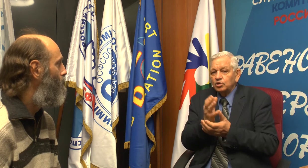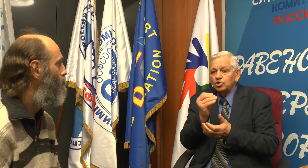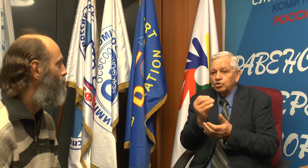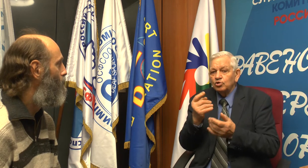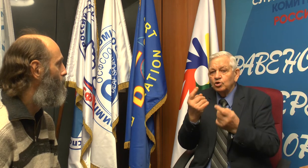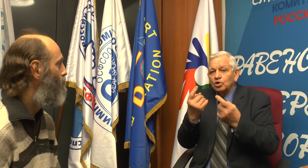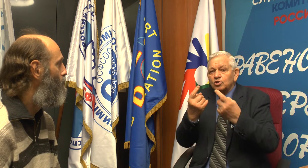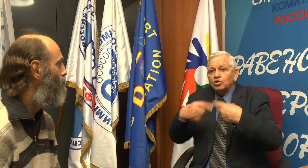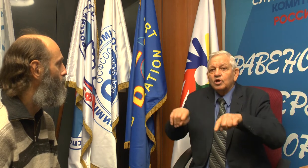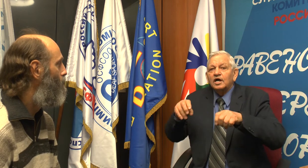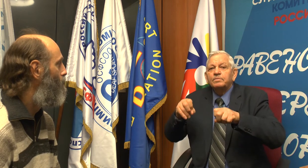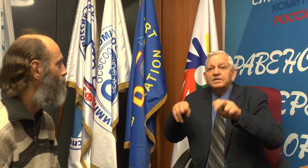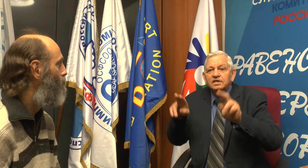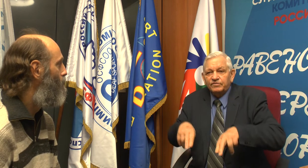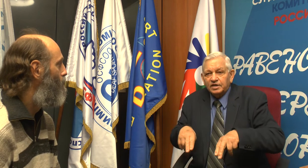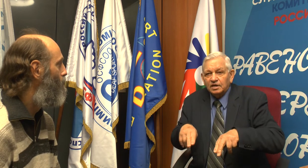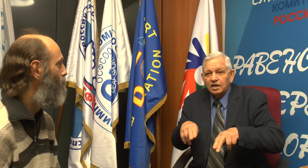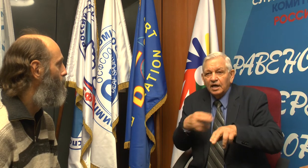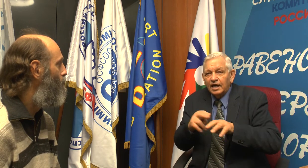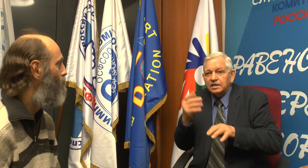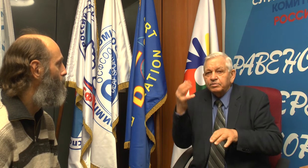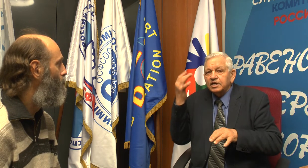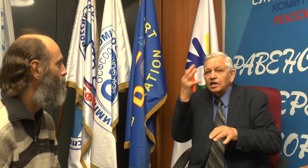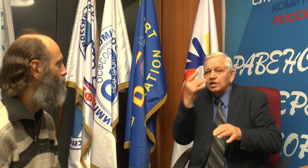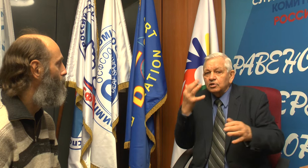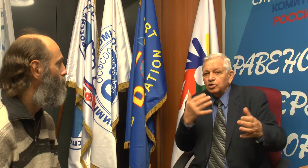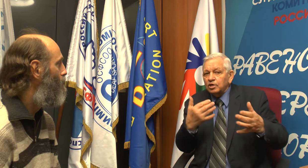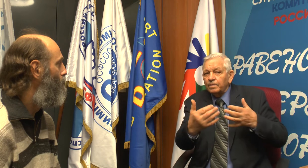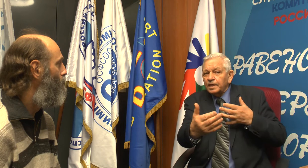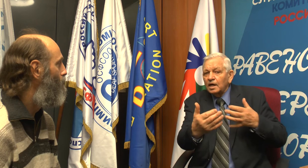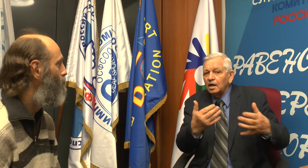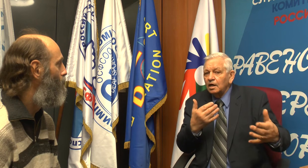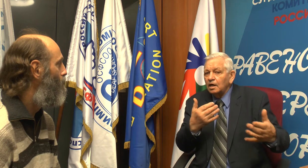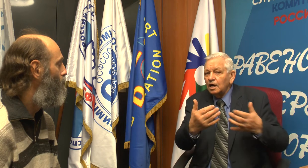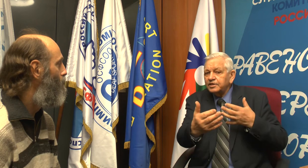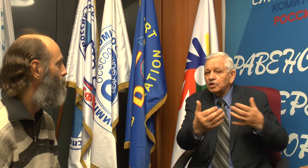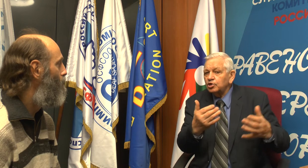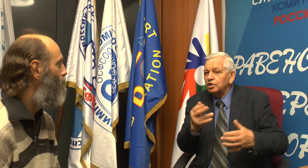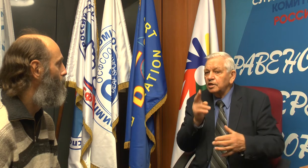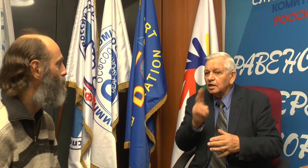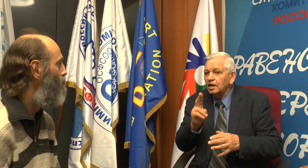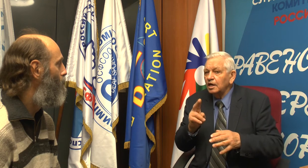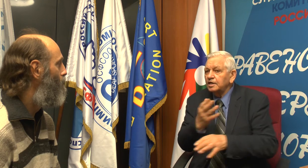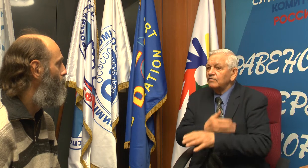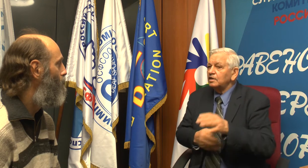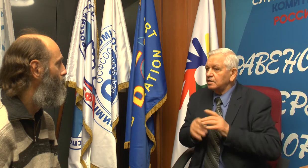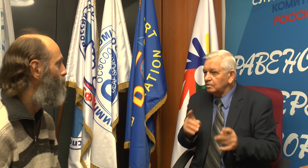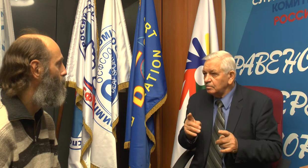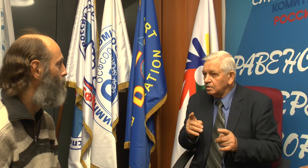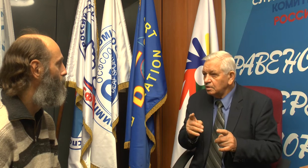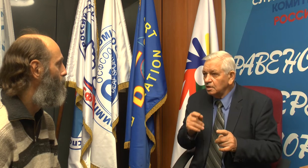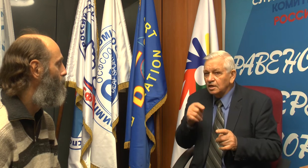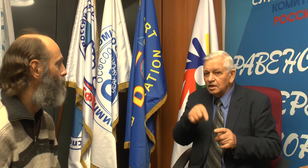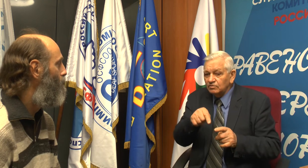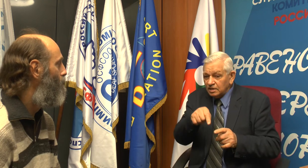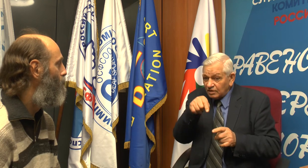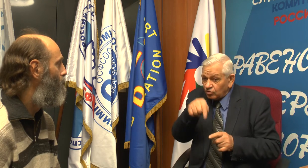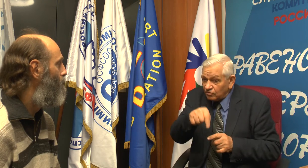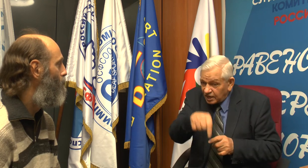есть еще другая специфика. Это психологическое отношение к инвалидам. Вот это